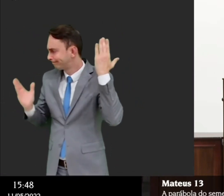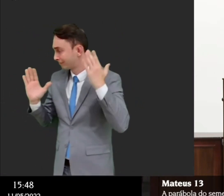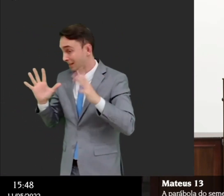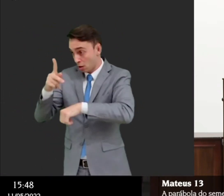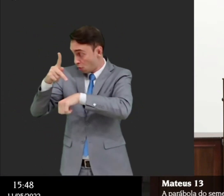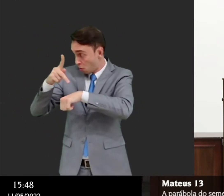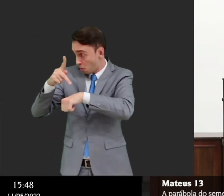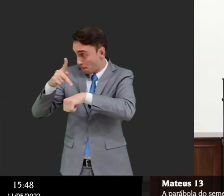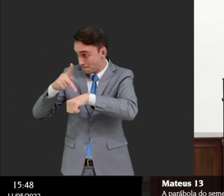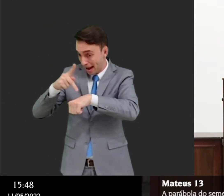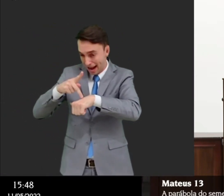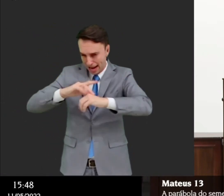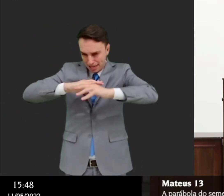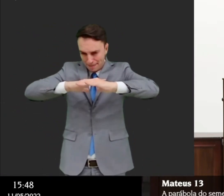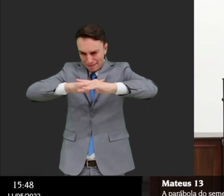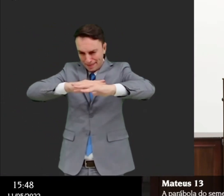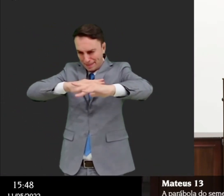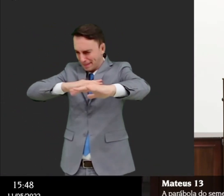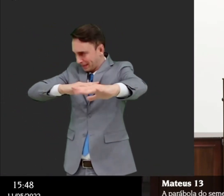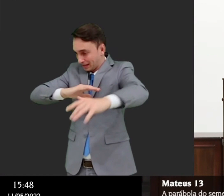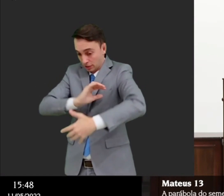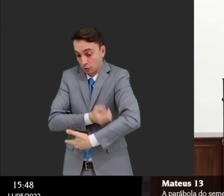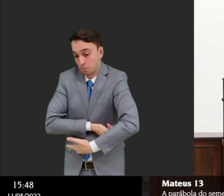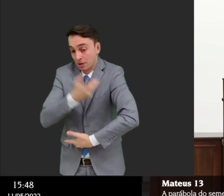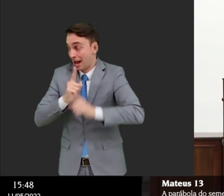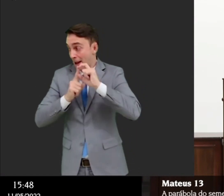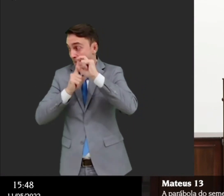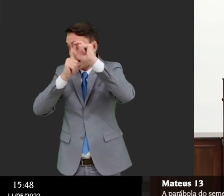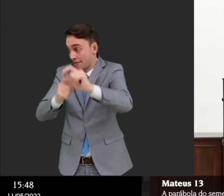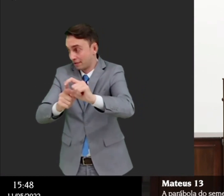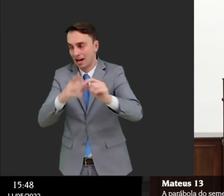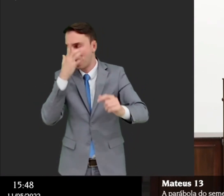que ouve a palavra e logo recebe com alegria.